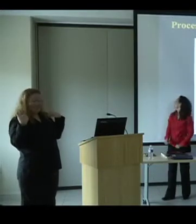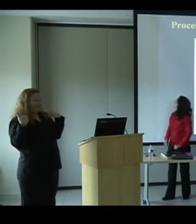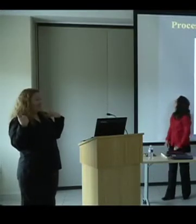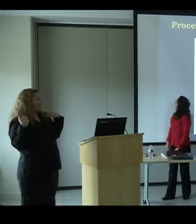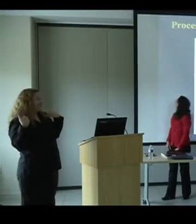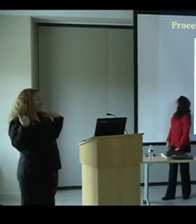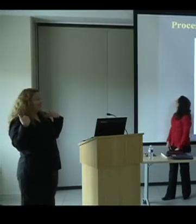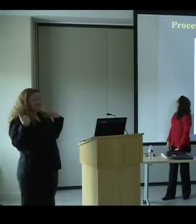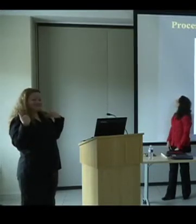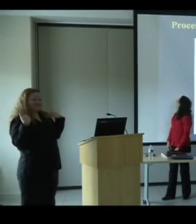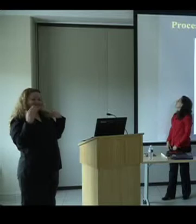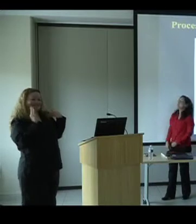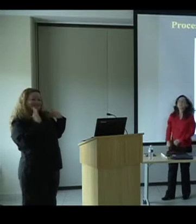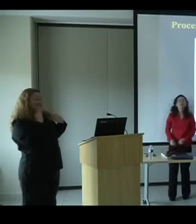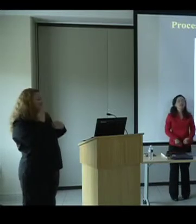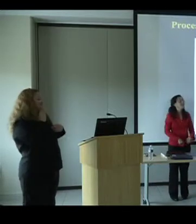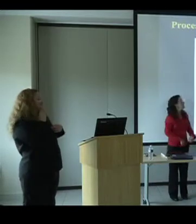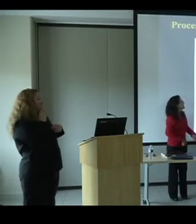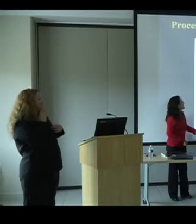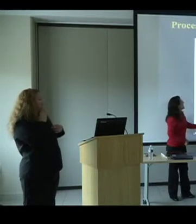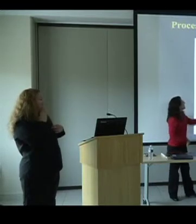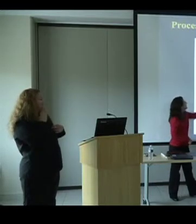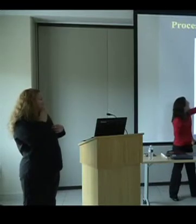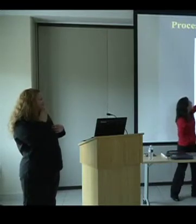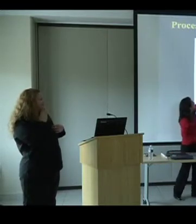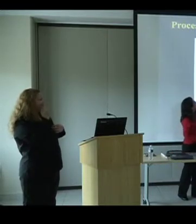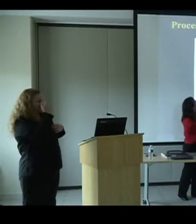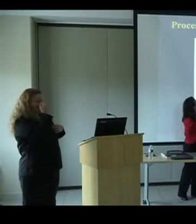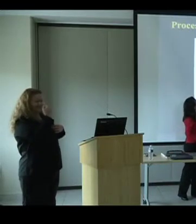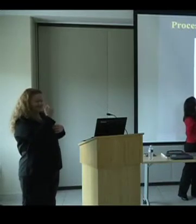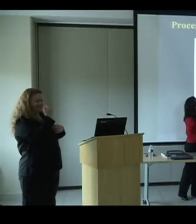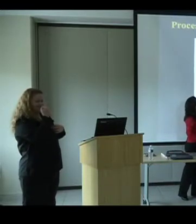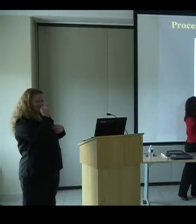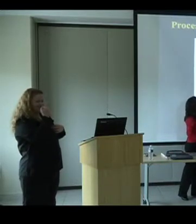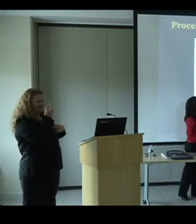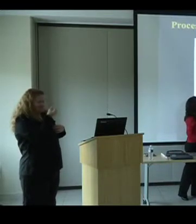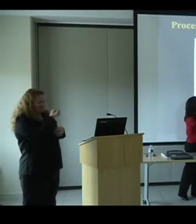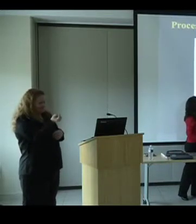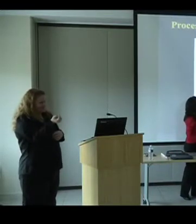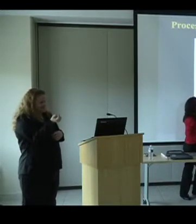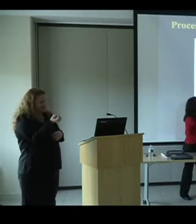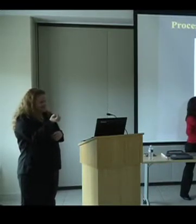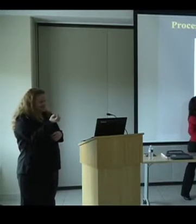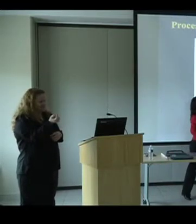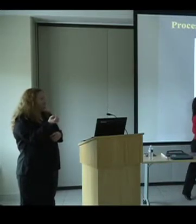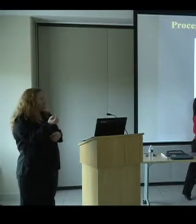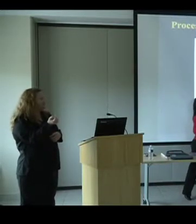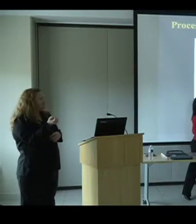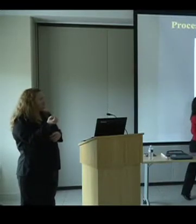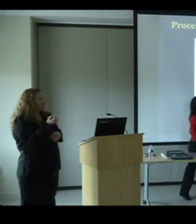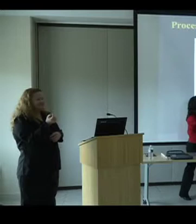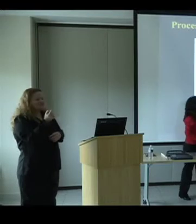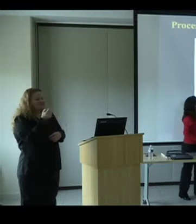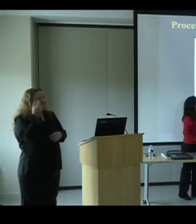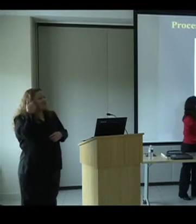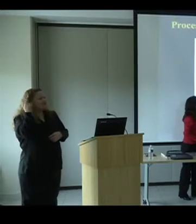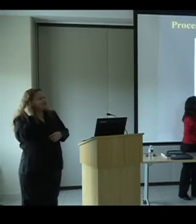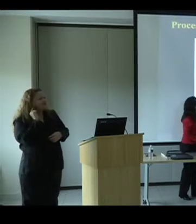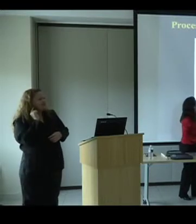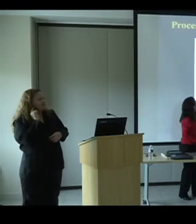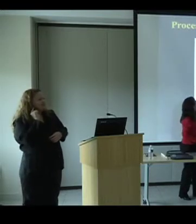así como como de perfil y entonces vemos que esta es una aricita Este es su oreja